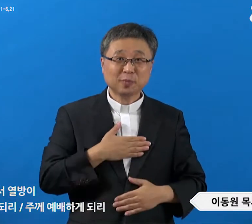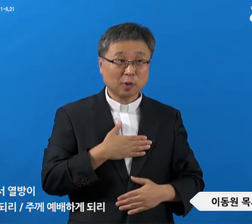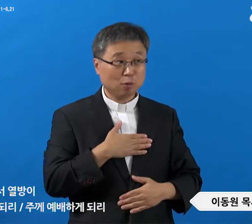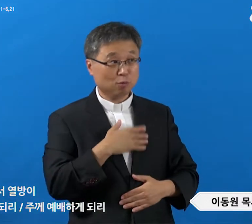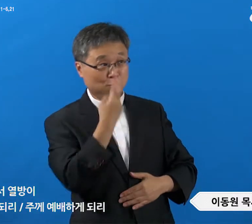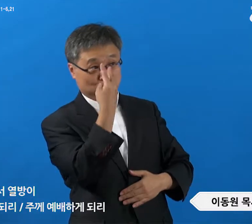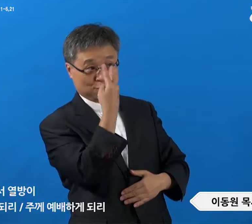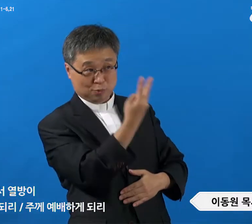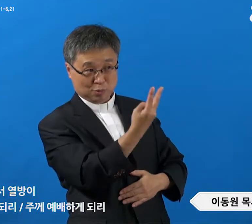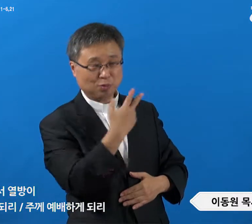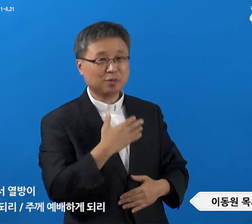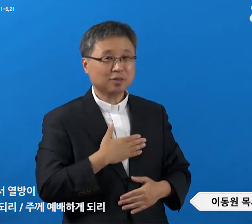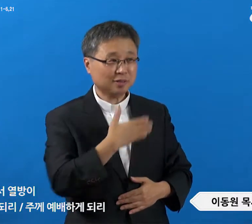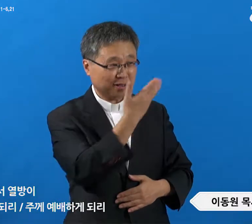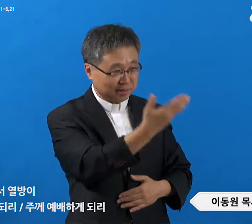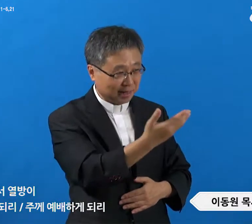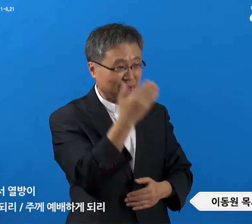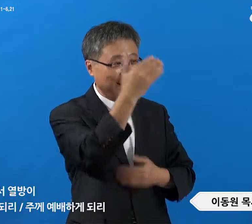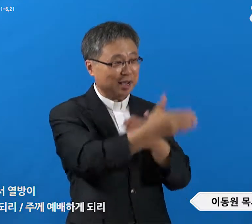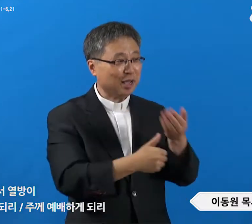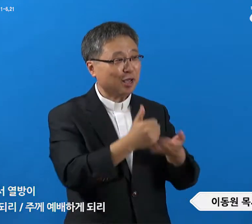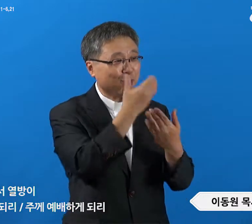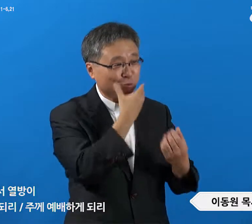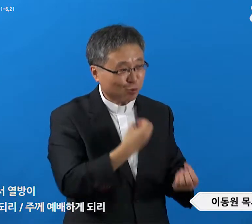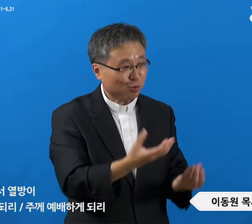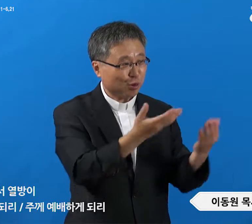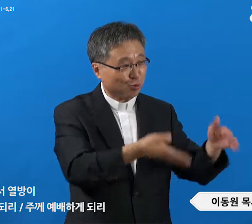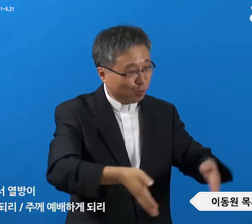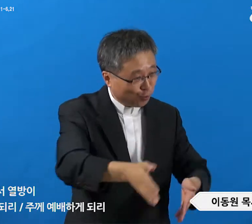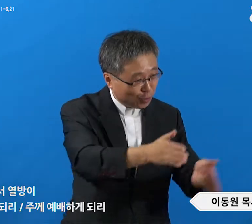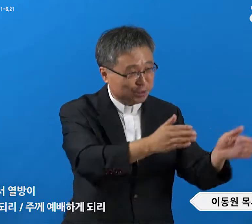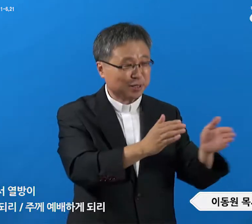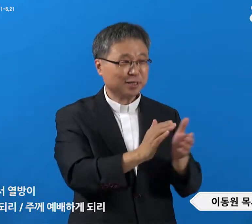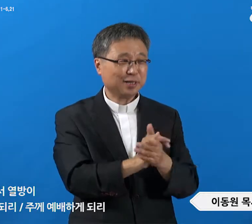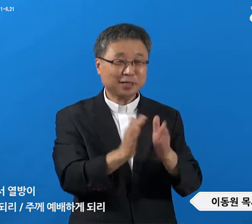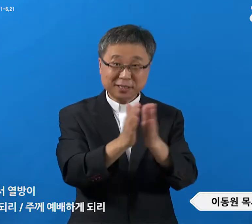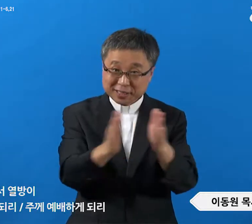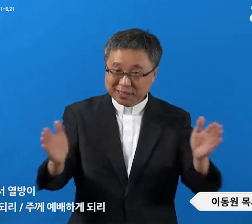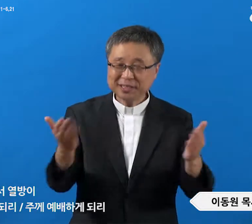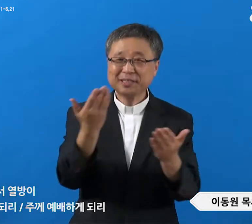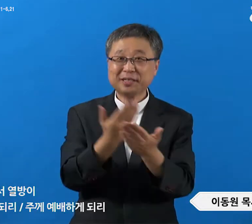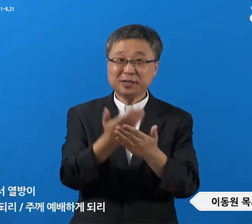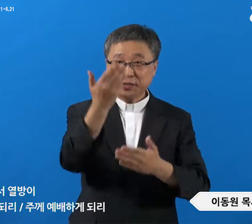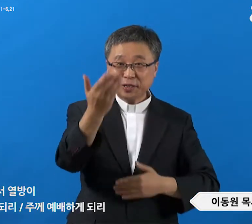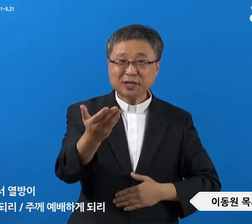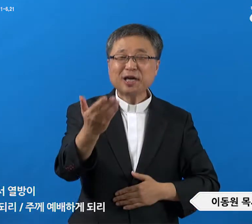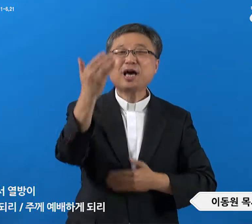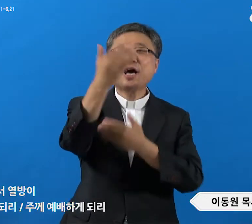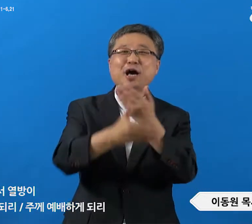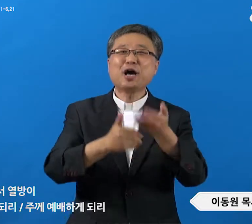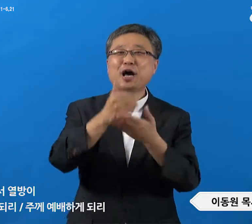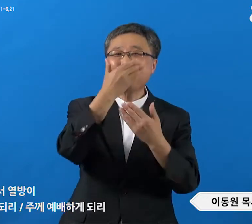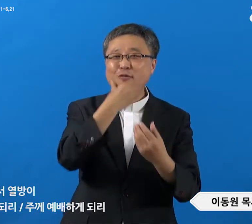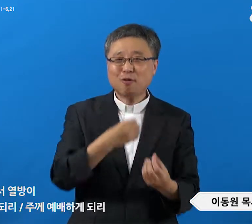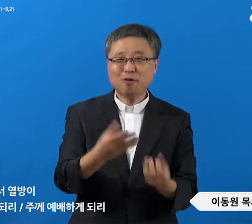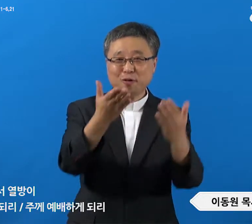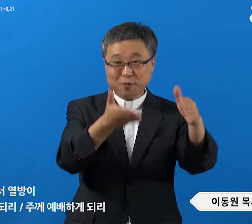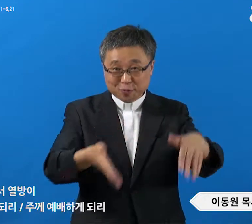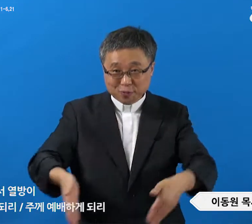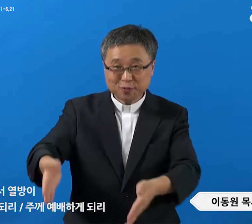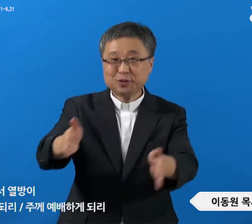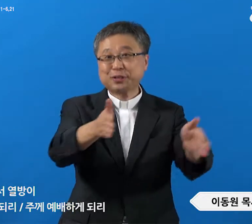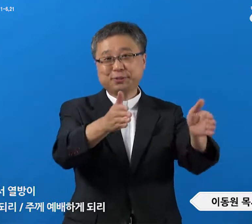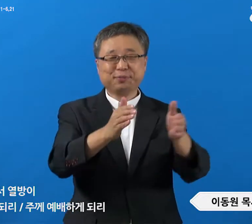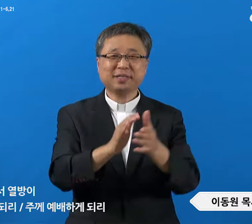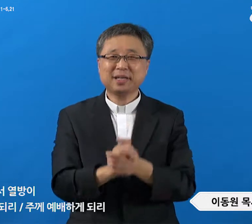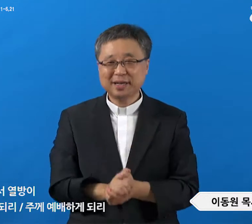가리키면서 당신은 하나님의 축복의 통로이십니다. 시작. 당신은 하나님의 축복의